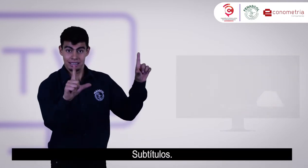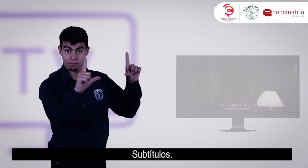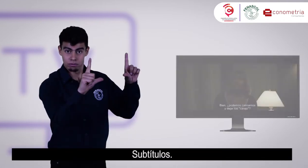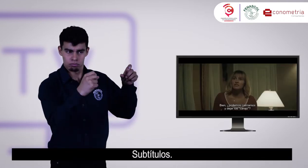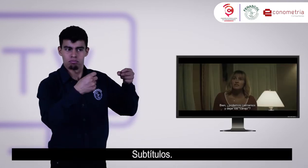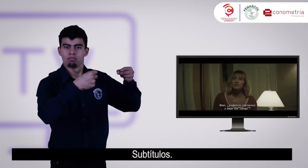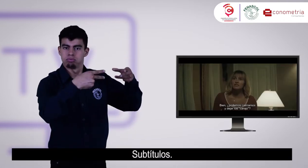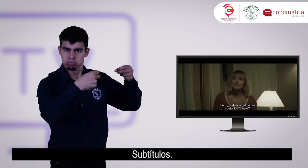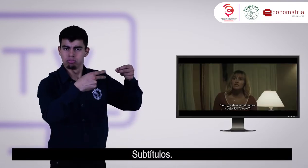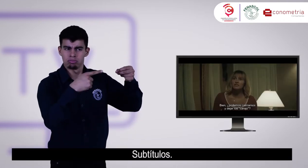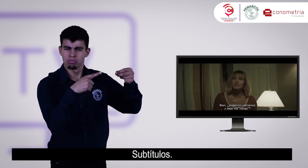Subtítulos